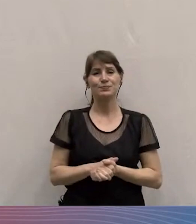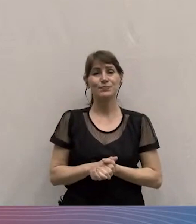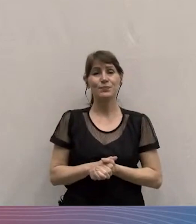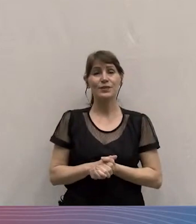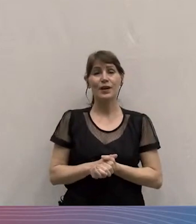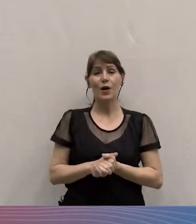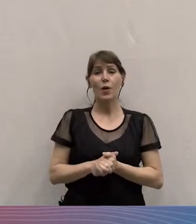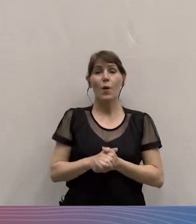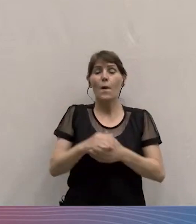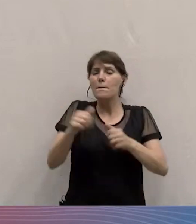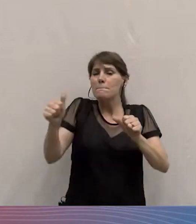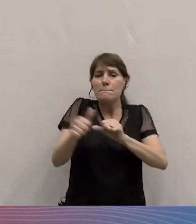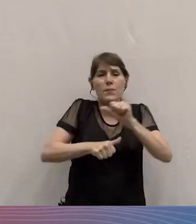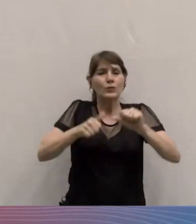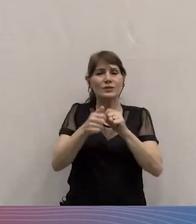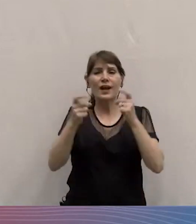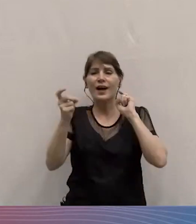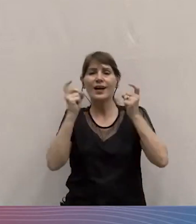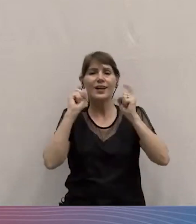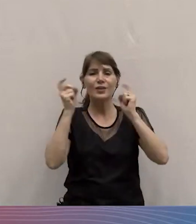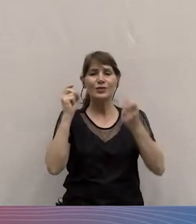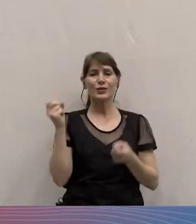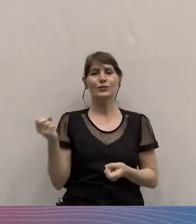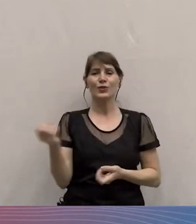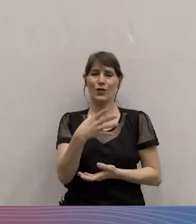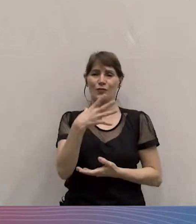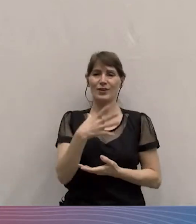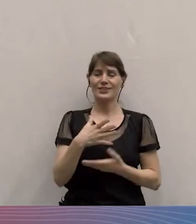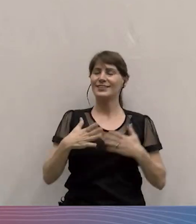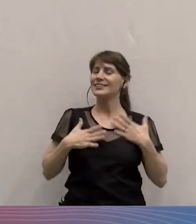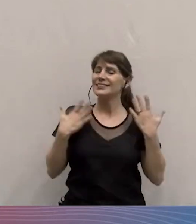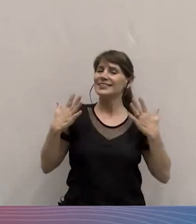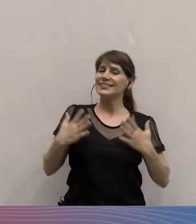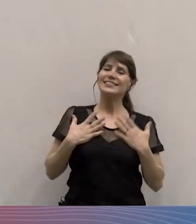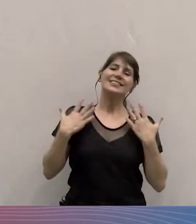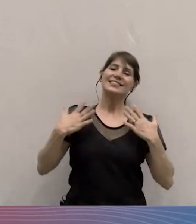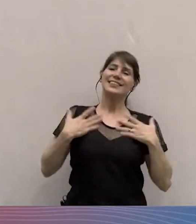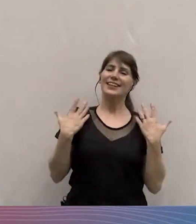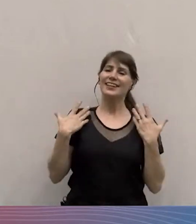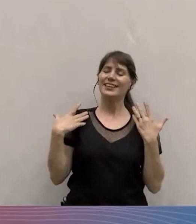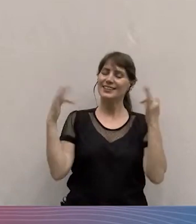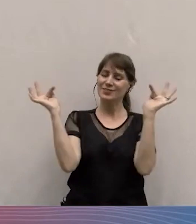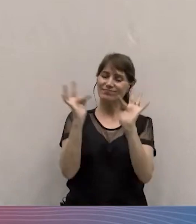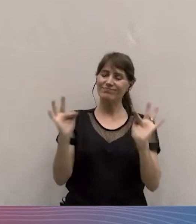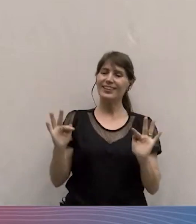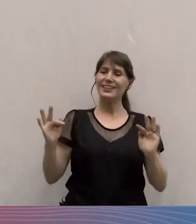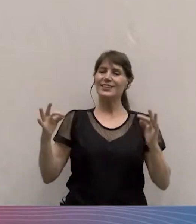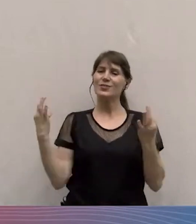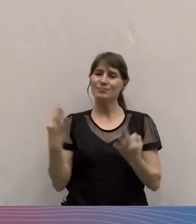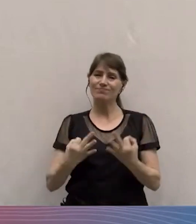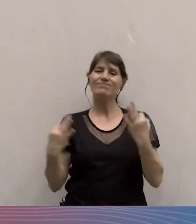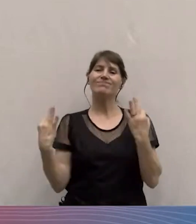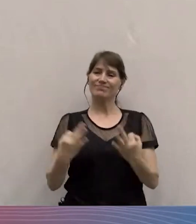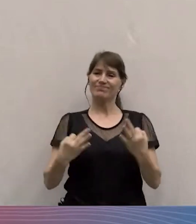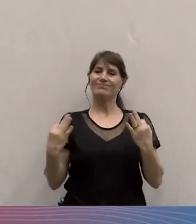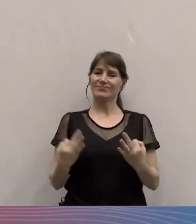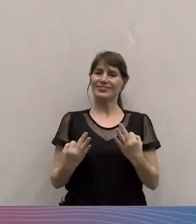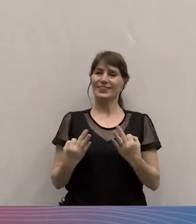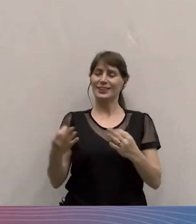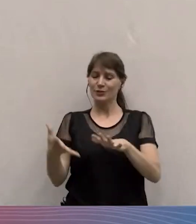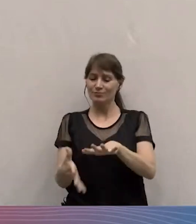Vamos revolucionar nossas reuniões com entusiasmo, com excelência e